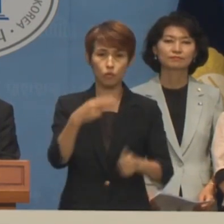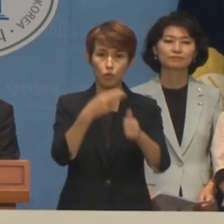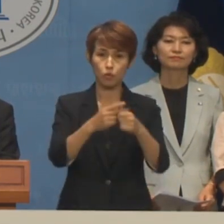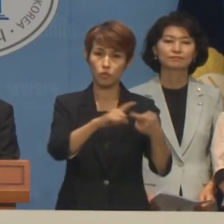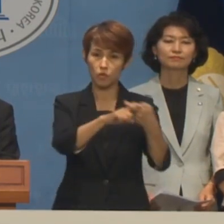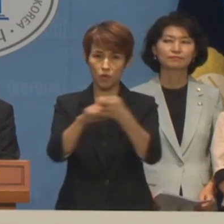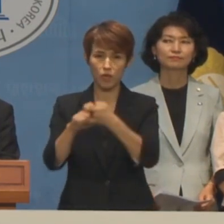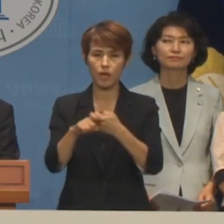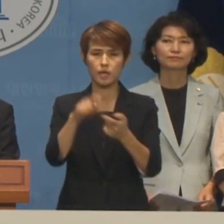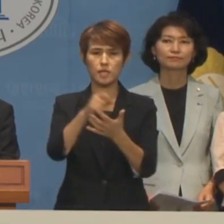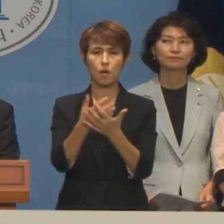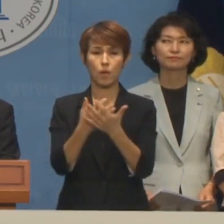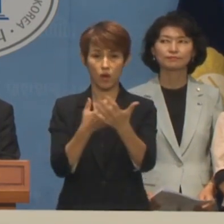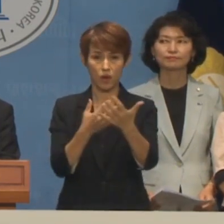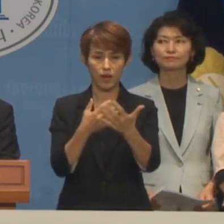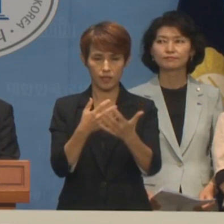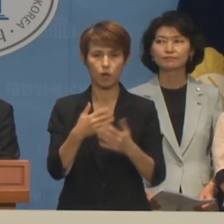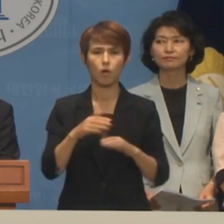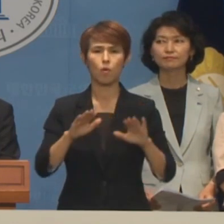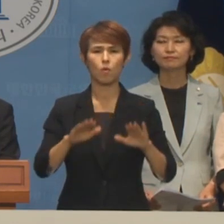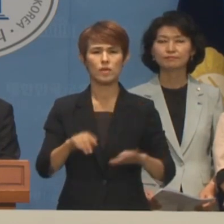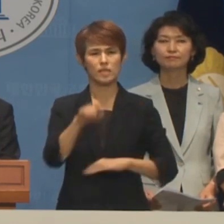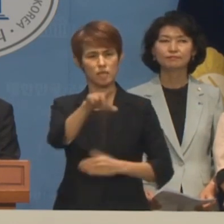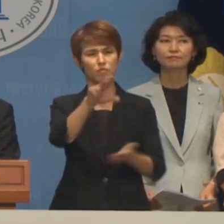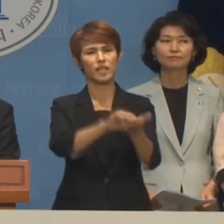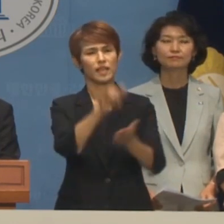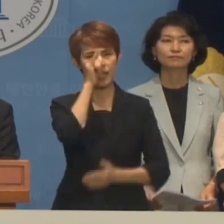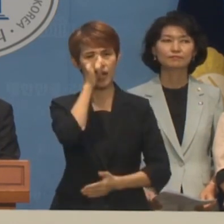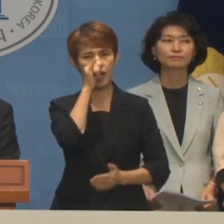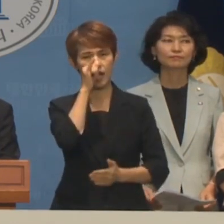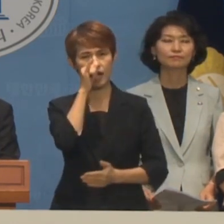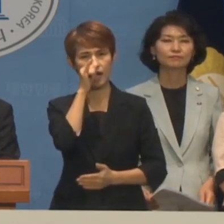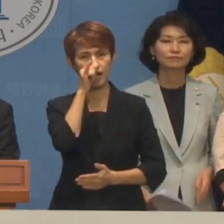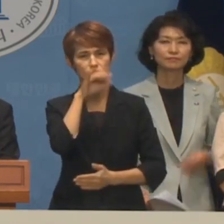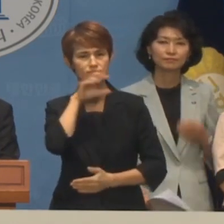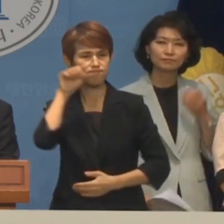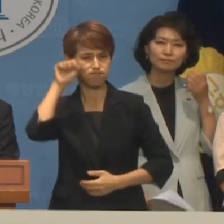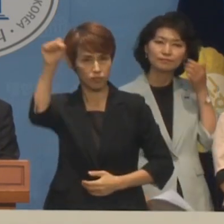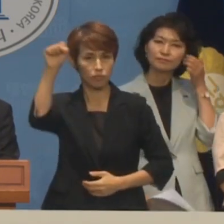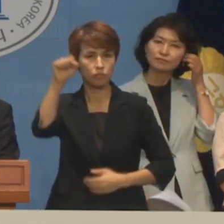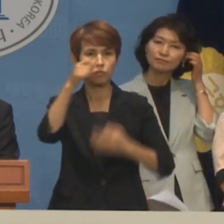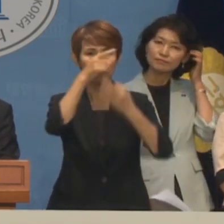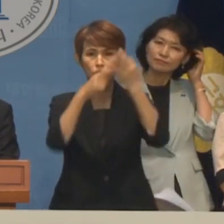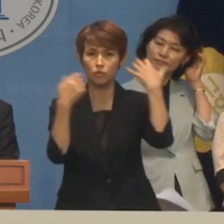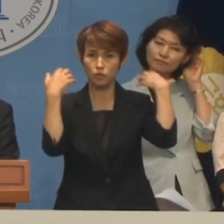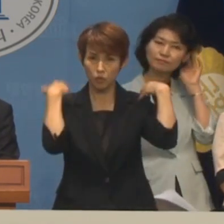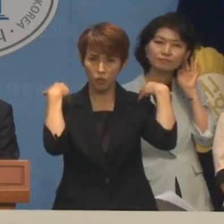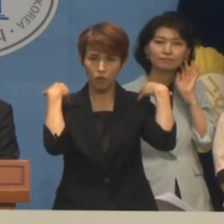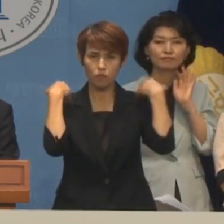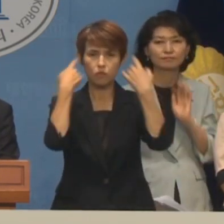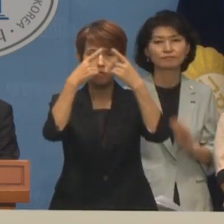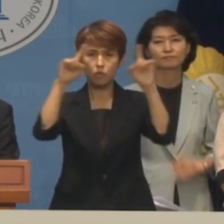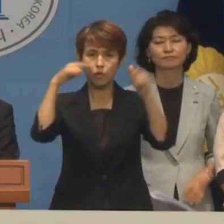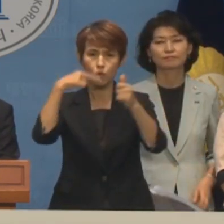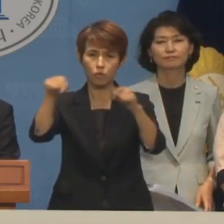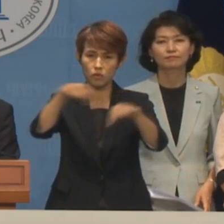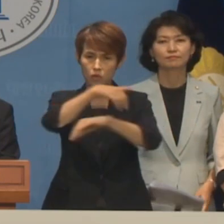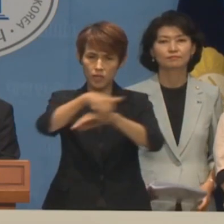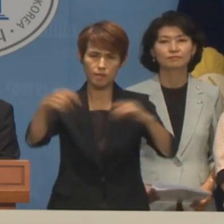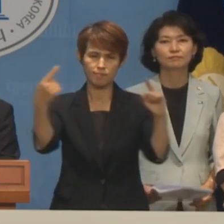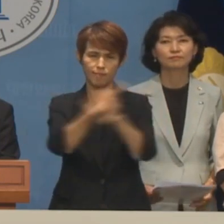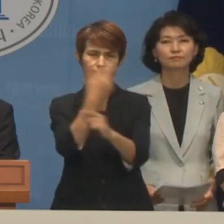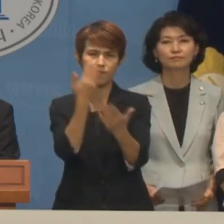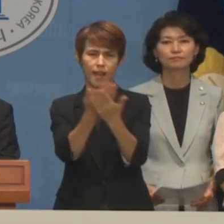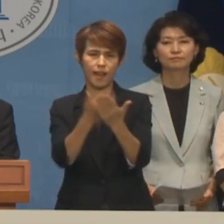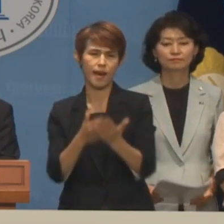전국교수연대회의 기자회견의 문제의식을 지지하며 윤석열 정권의 잘못된 고등교육 정책의 시정을